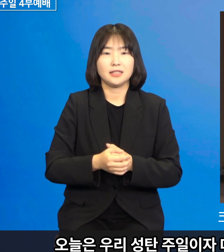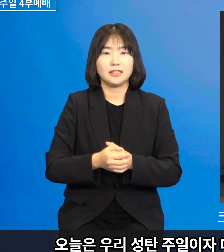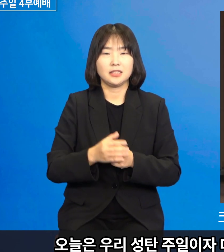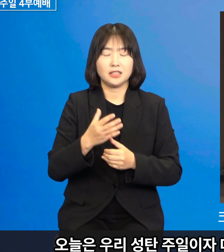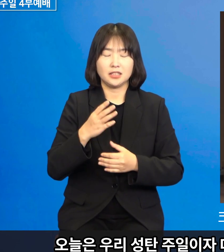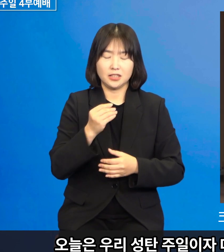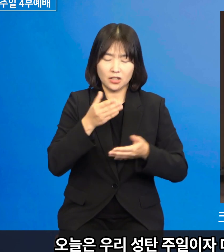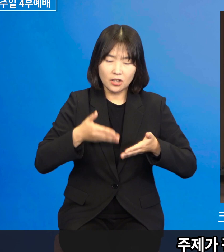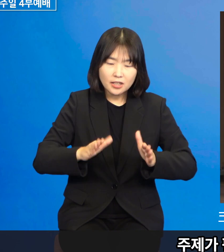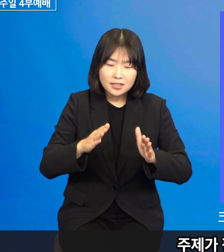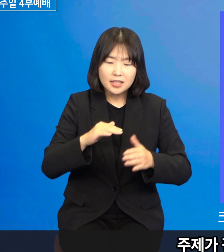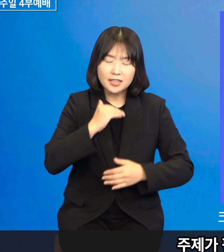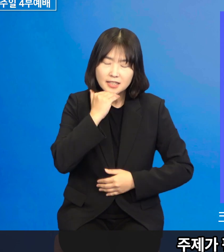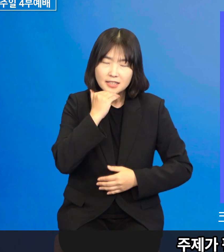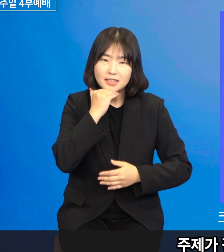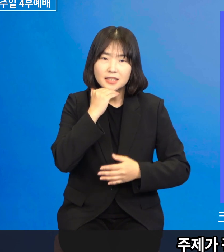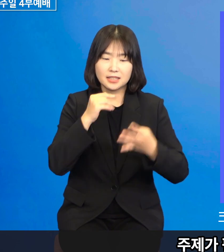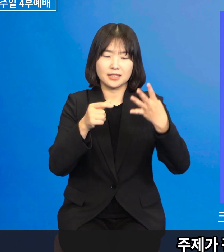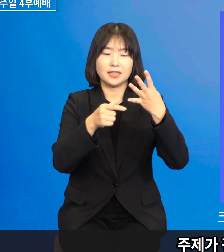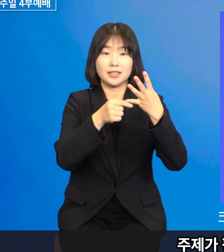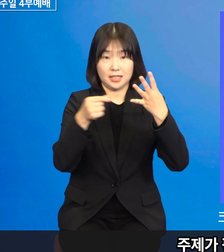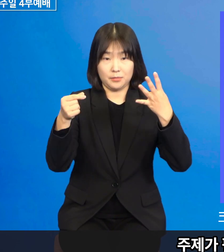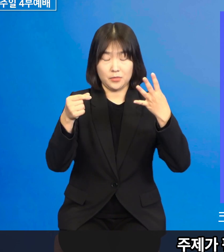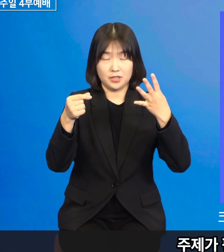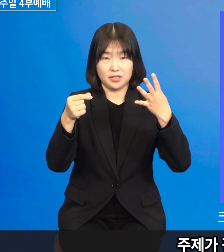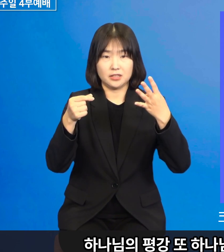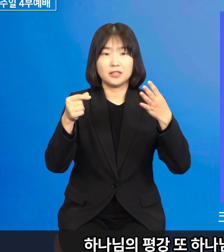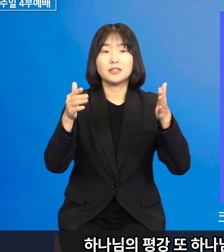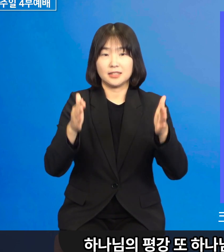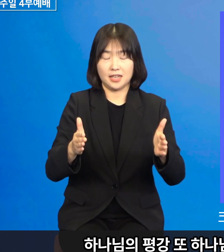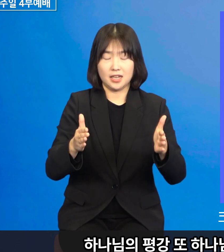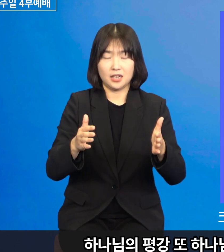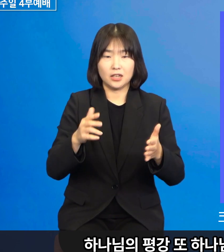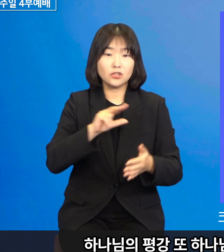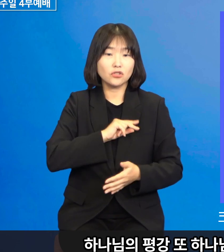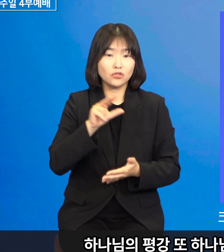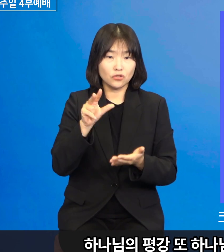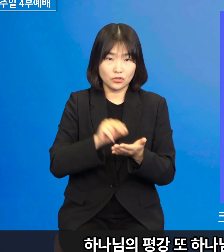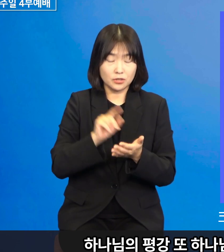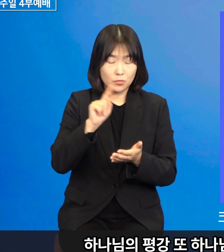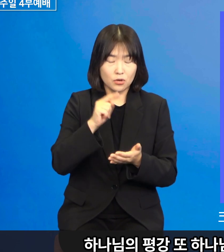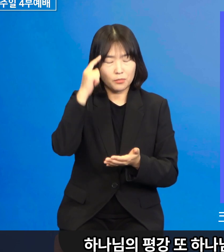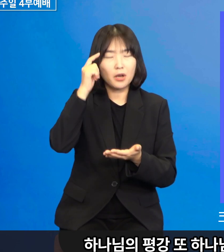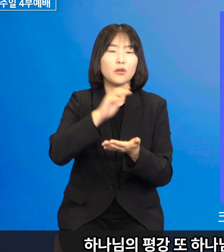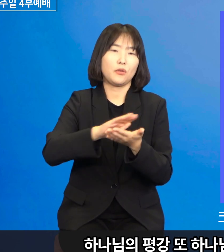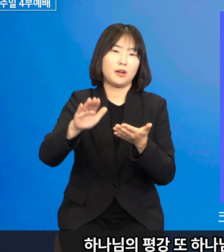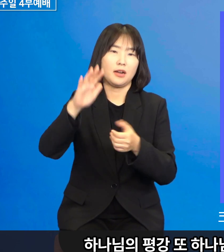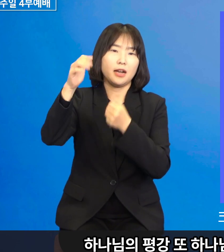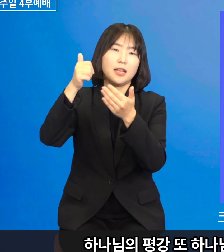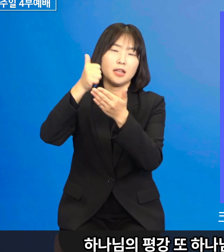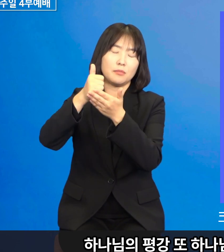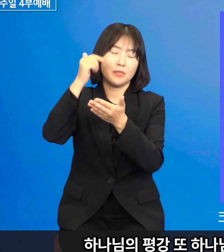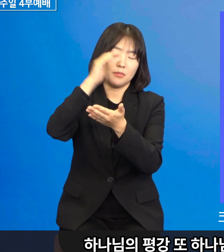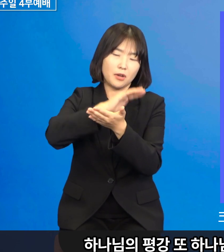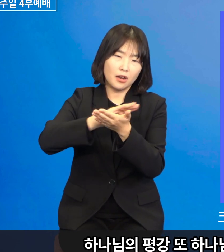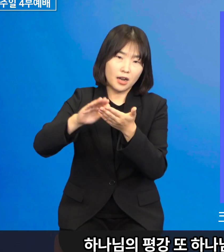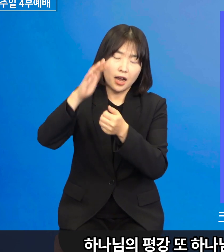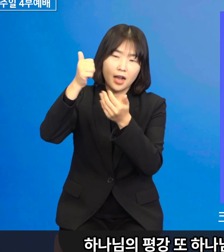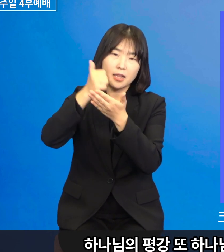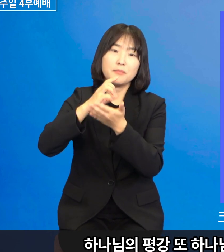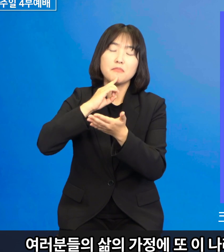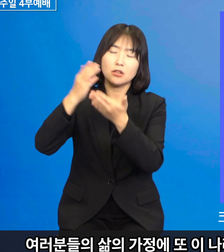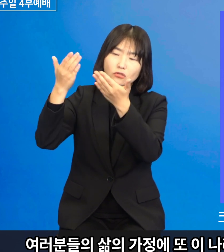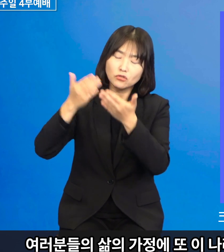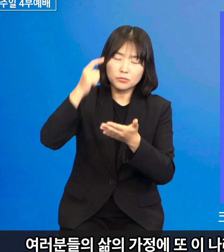번째 주가 되겠습니다. 주제가 평화입니다. 하나님의 평강, 또 하나님만이 주실 수 있는